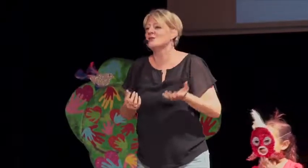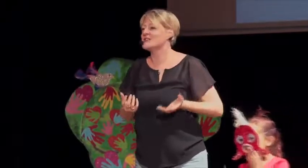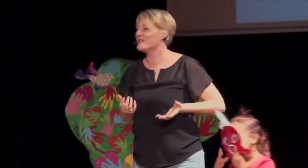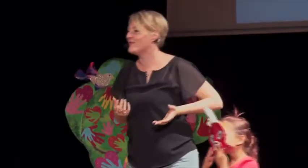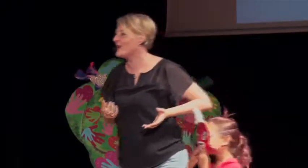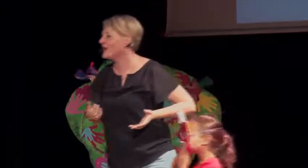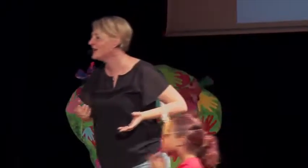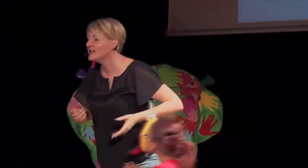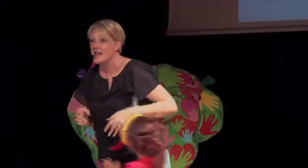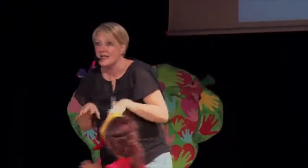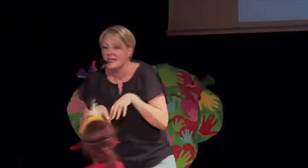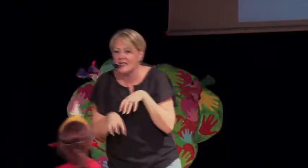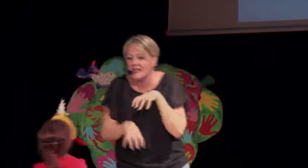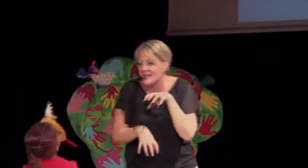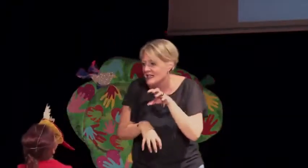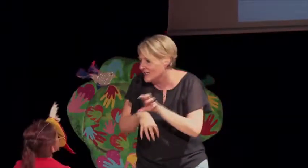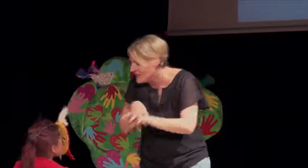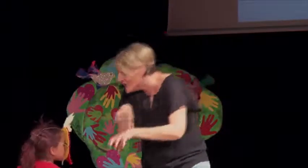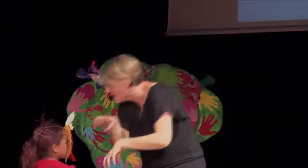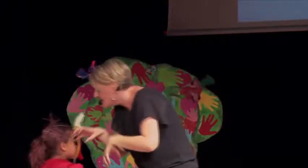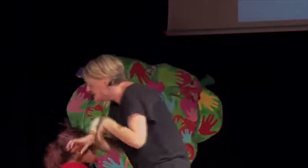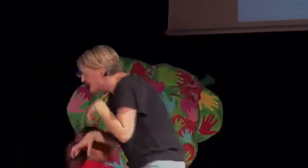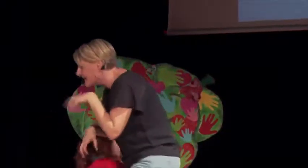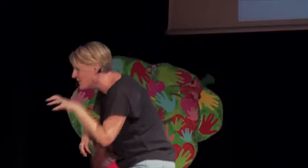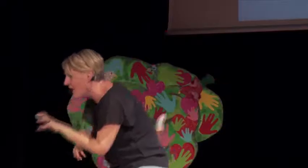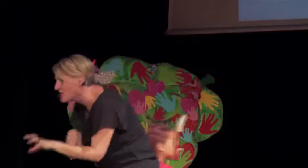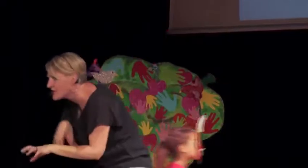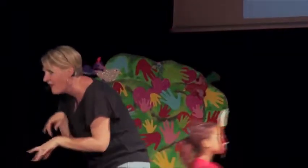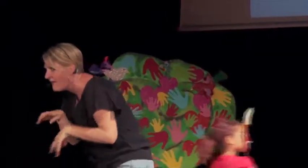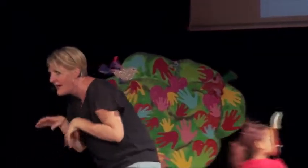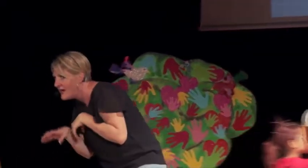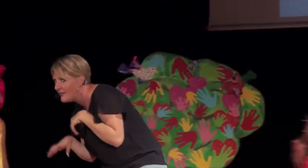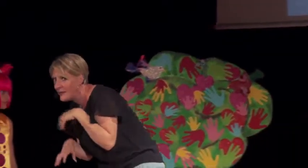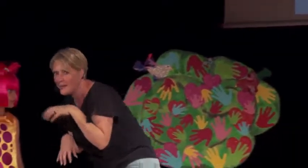toutes ces fleurs. Et qui c'est qui marche dans l'herbe?